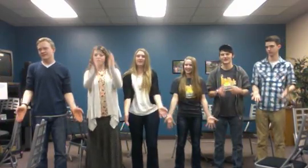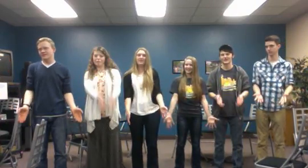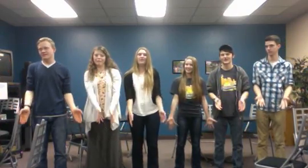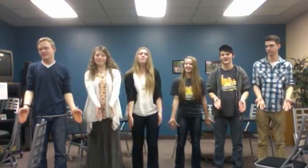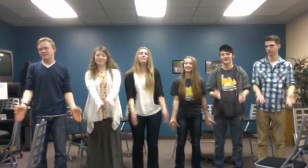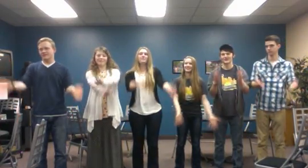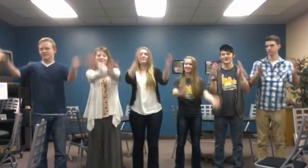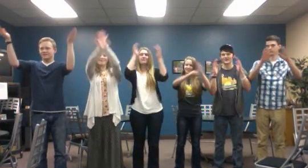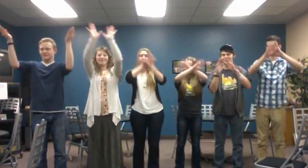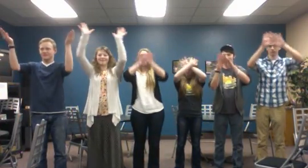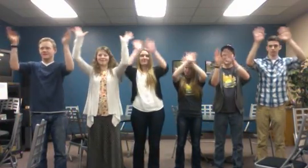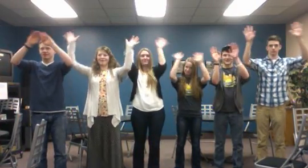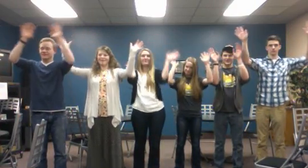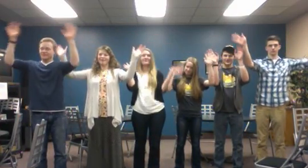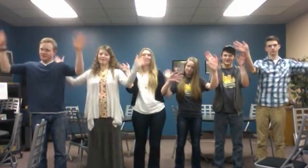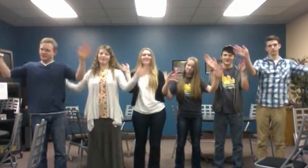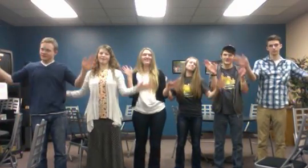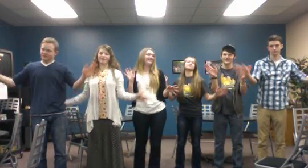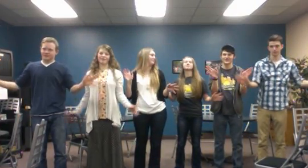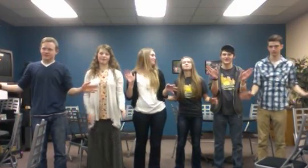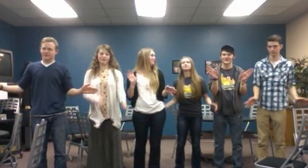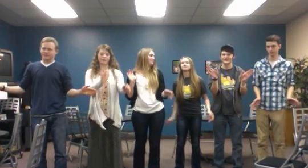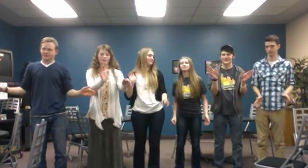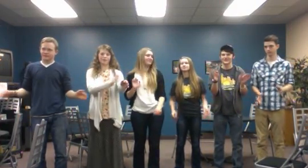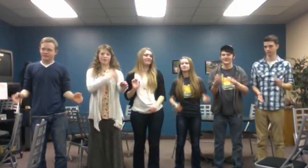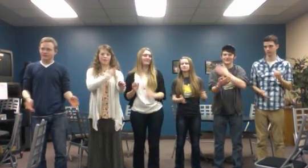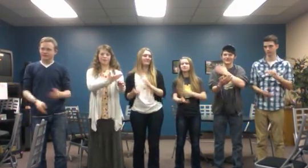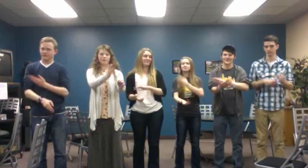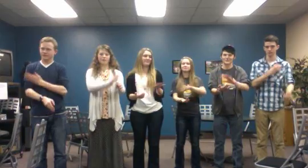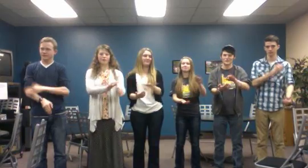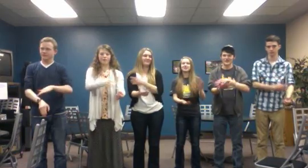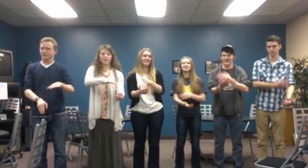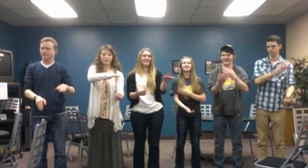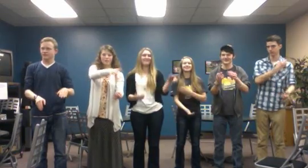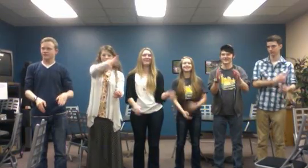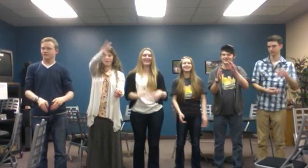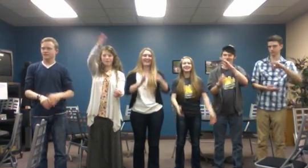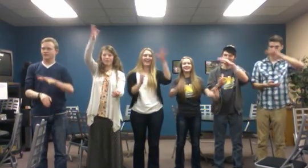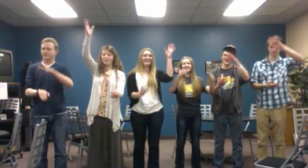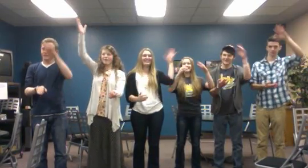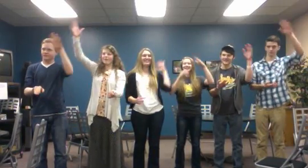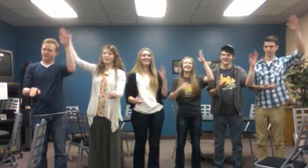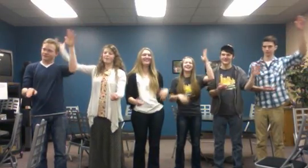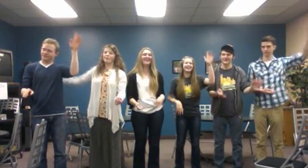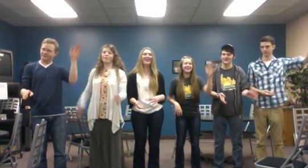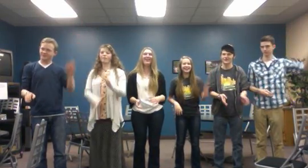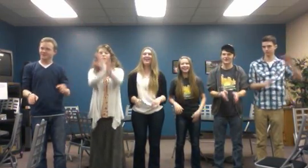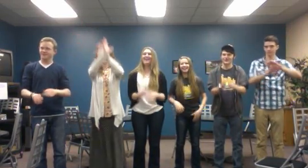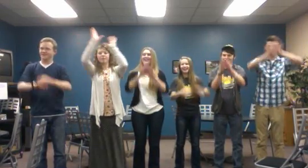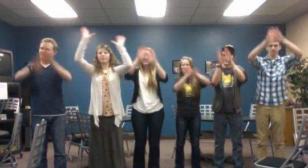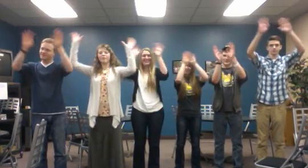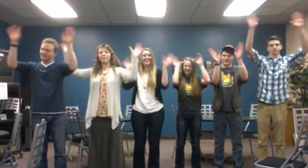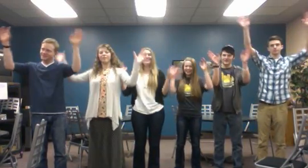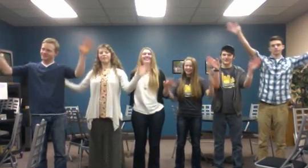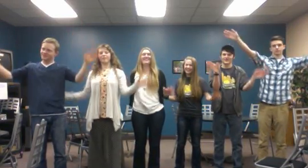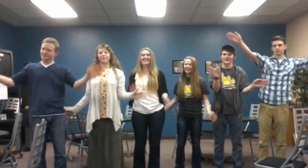tu luz brillará, cantamos por la gloria de tu majestad.